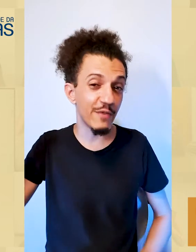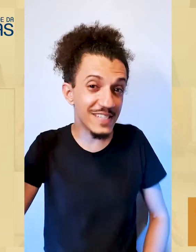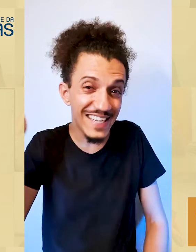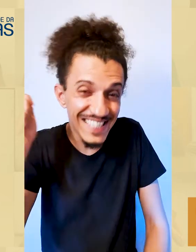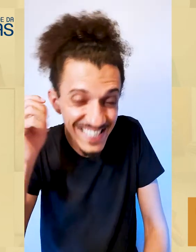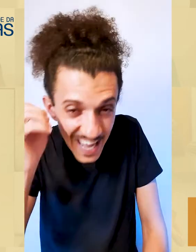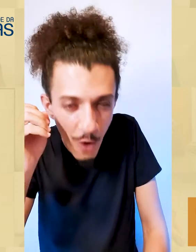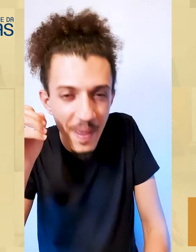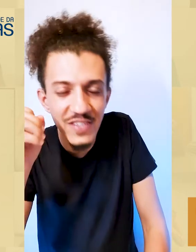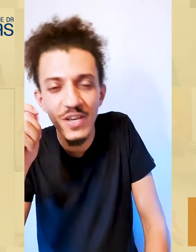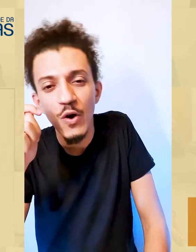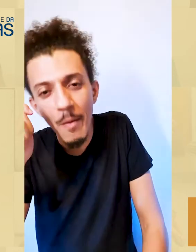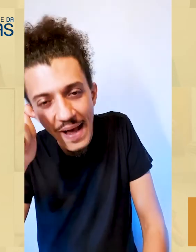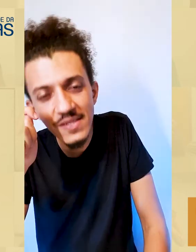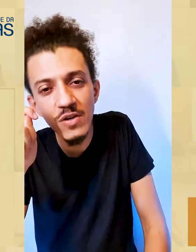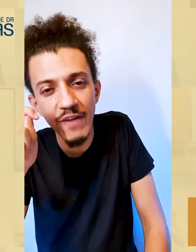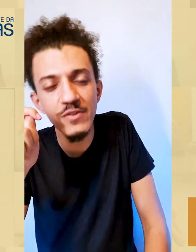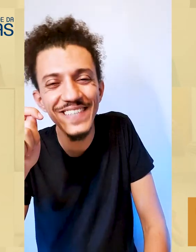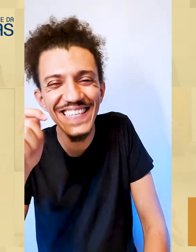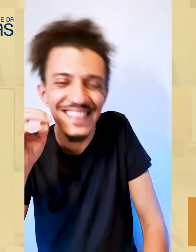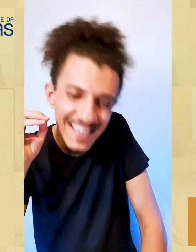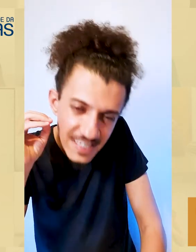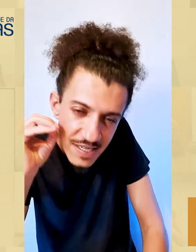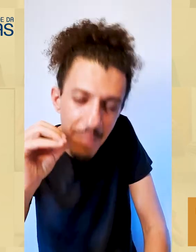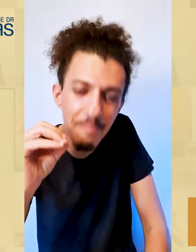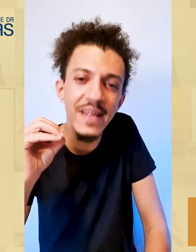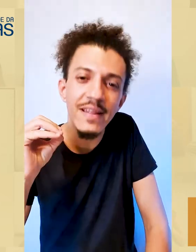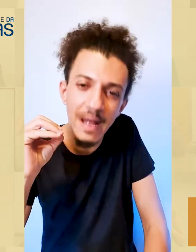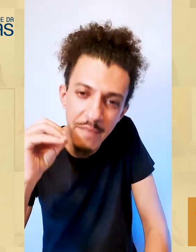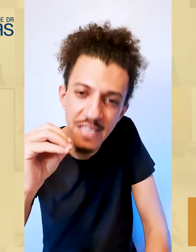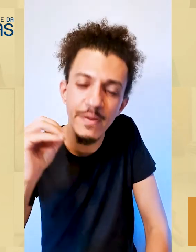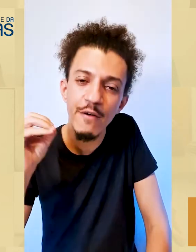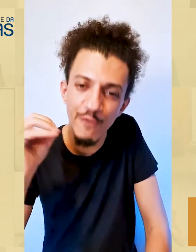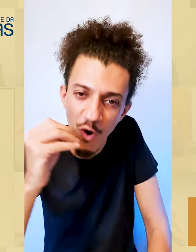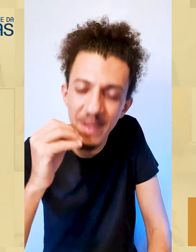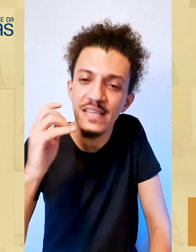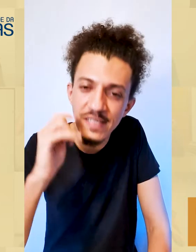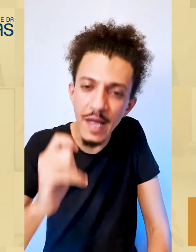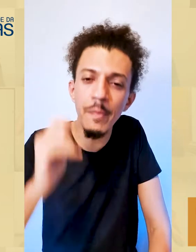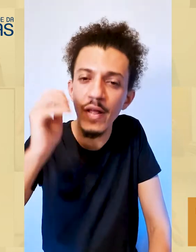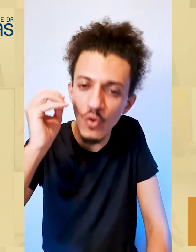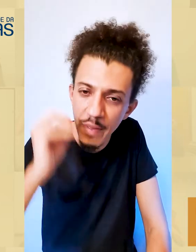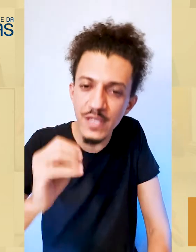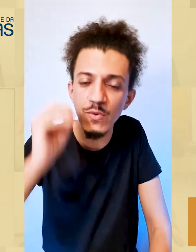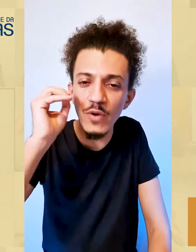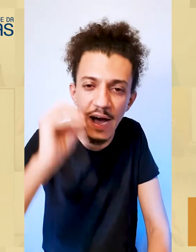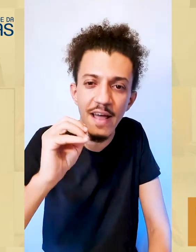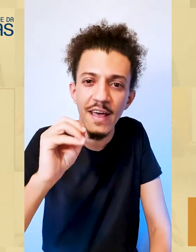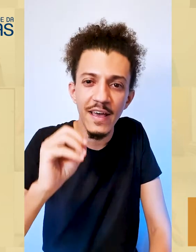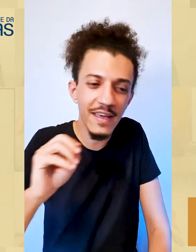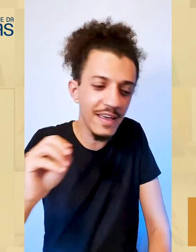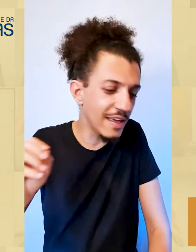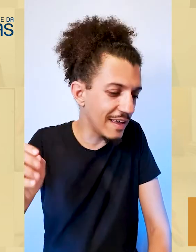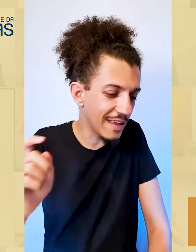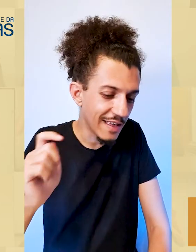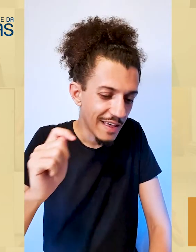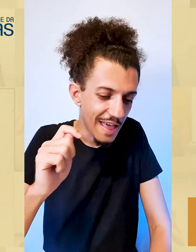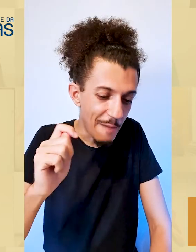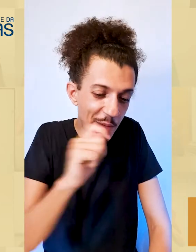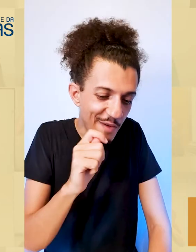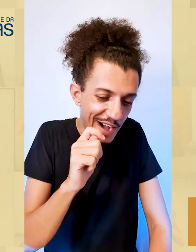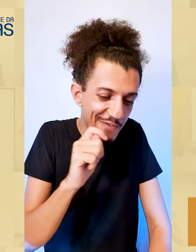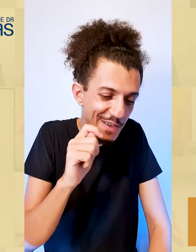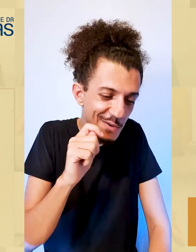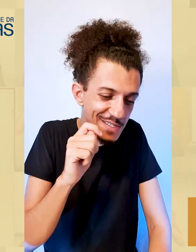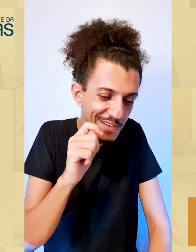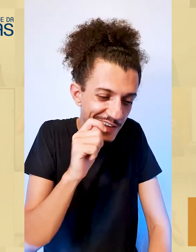e você geralmente começa a escovar os dentes sempre da mesma forma, sempre no mesmo lugar. E é